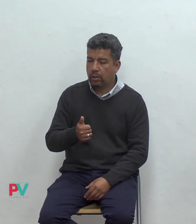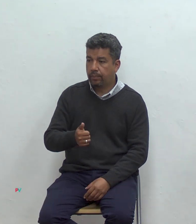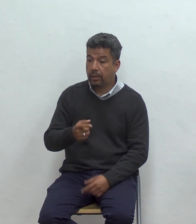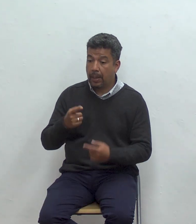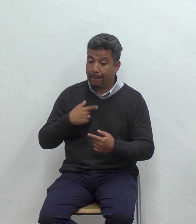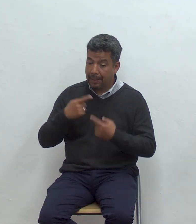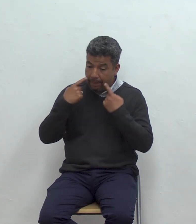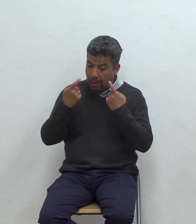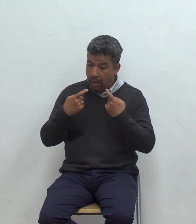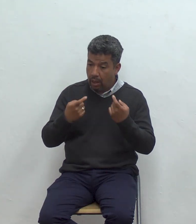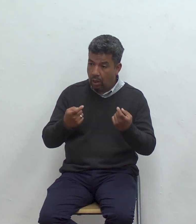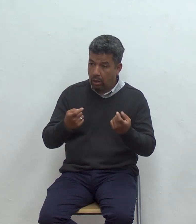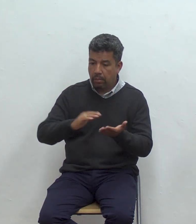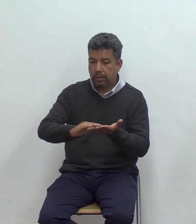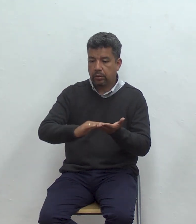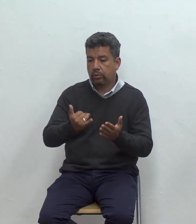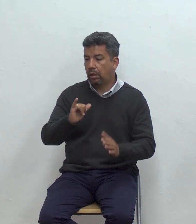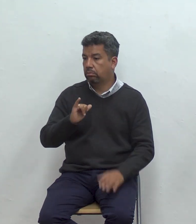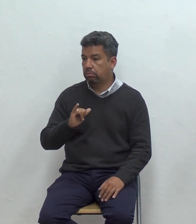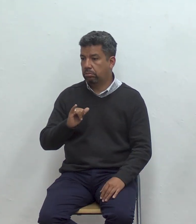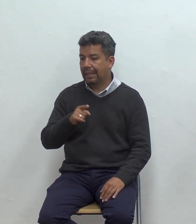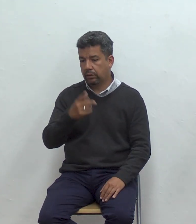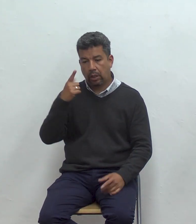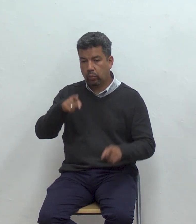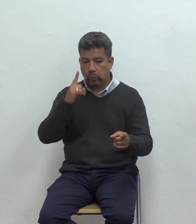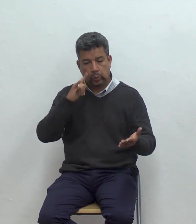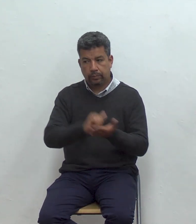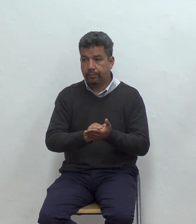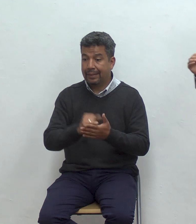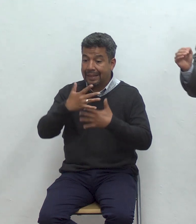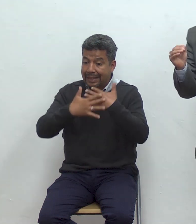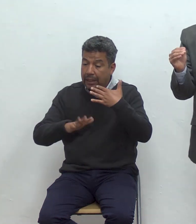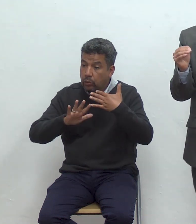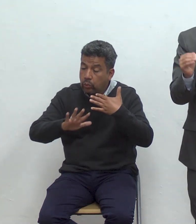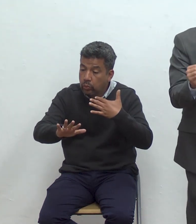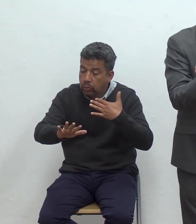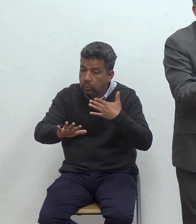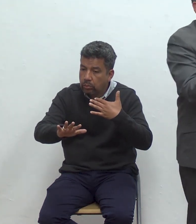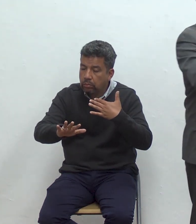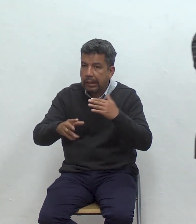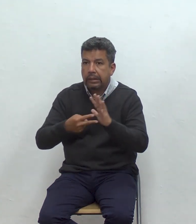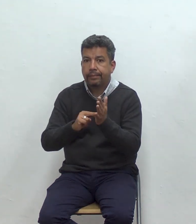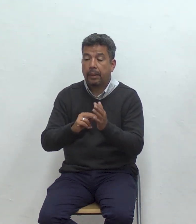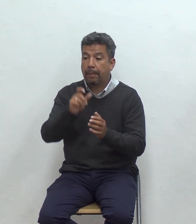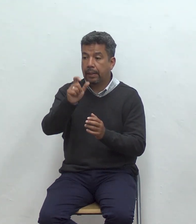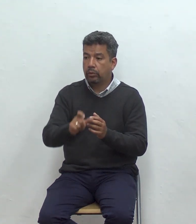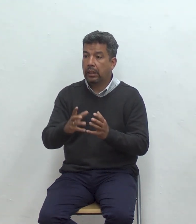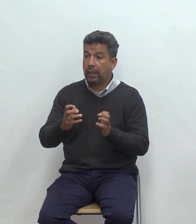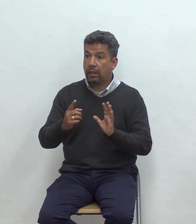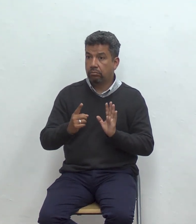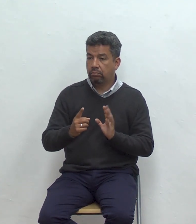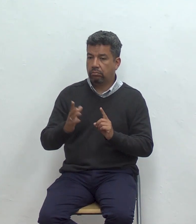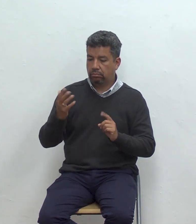que nuestros pecados han sido perdonados. Que su sangre, entonces el que quiere presentarse